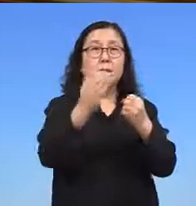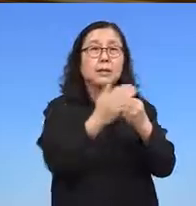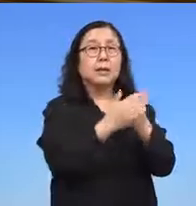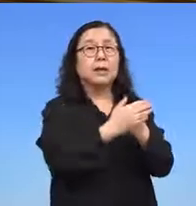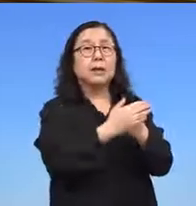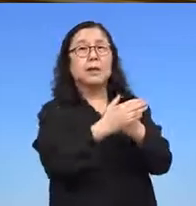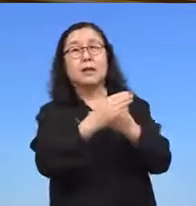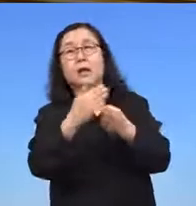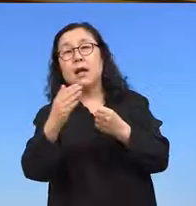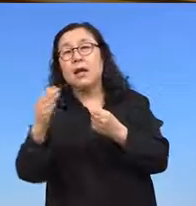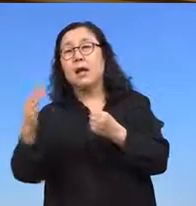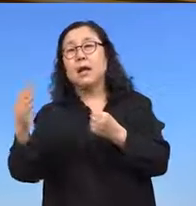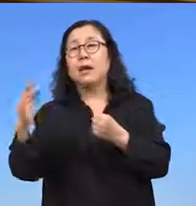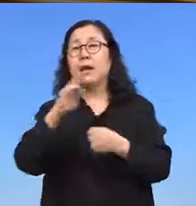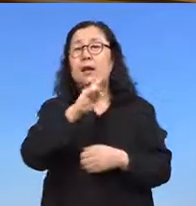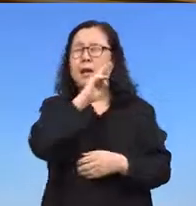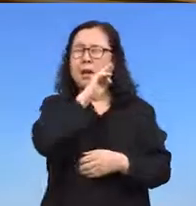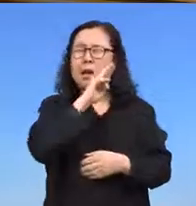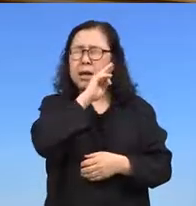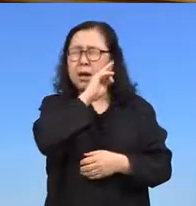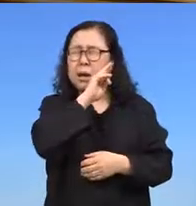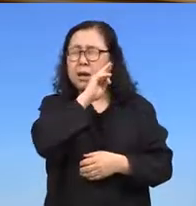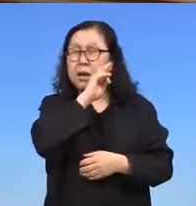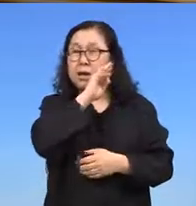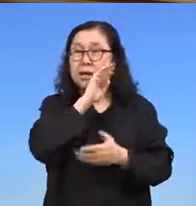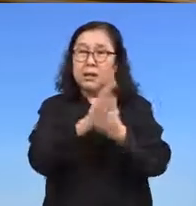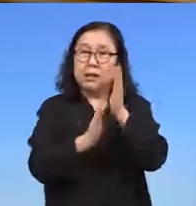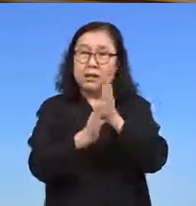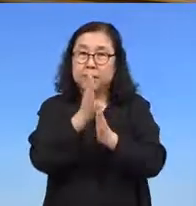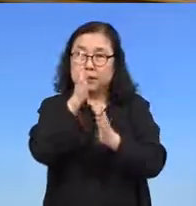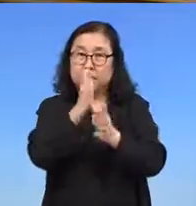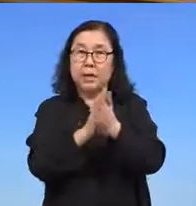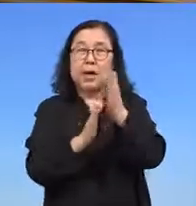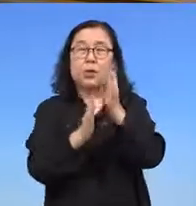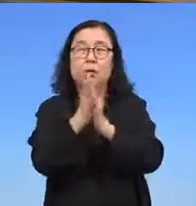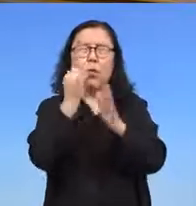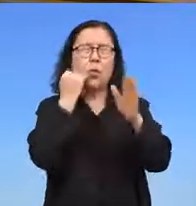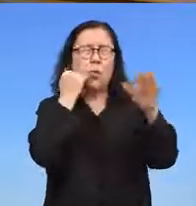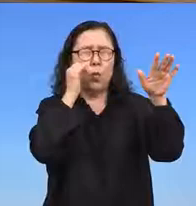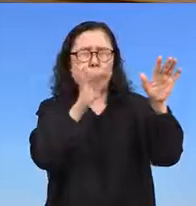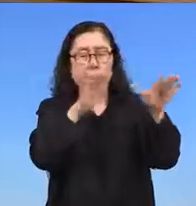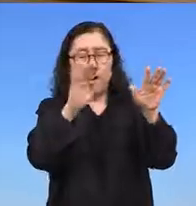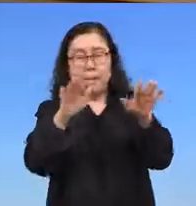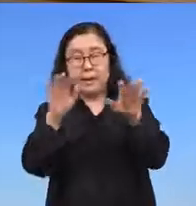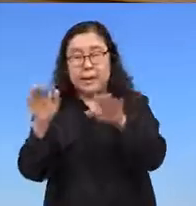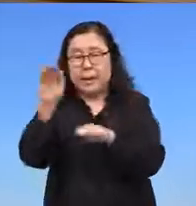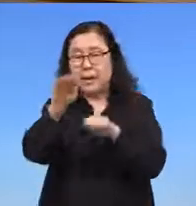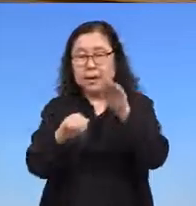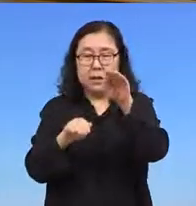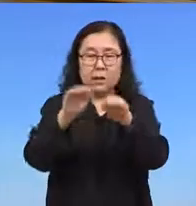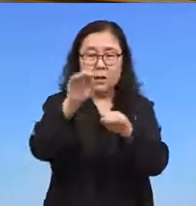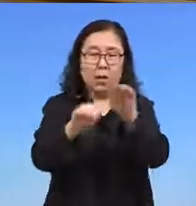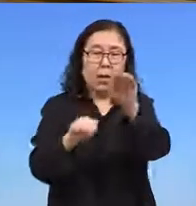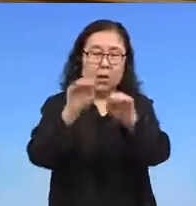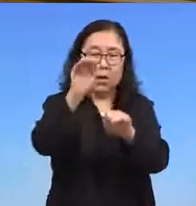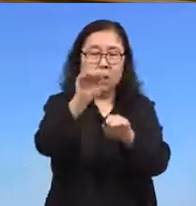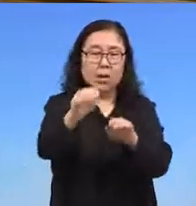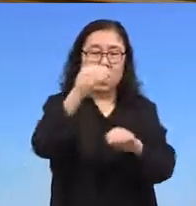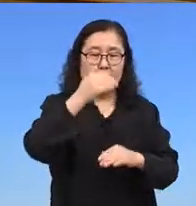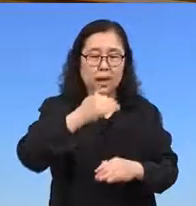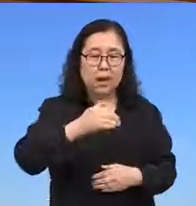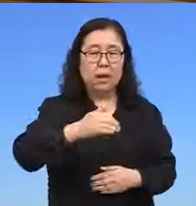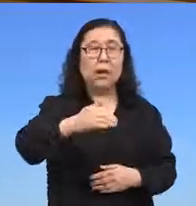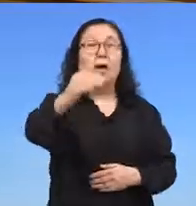너무나 힘든 우리의 삶 가운데 있지만 의심치 않고 바다를 걸어가리라.